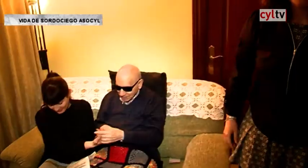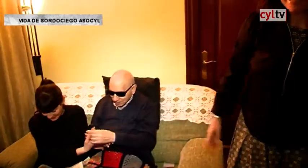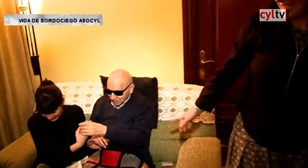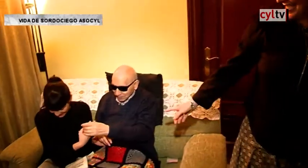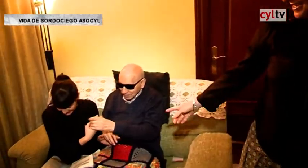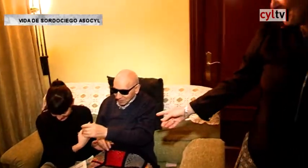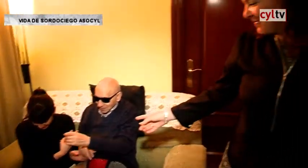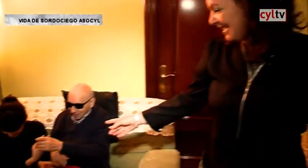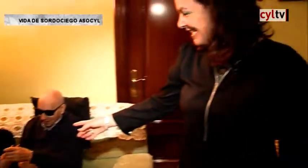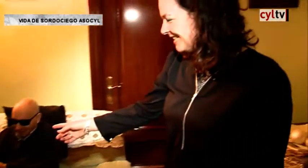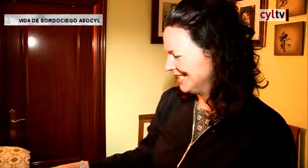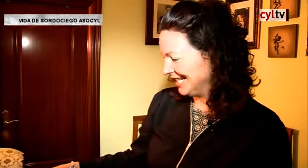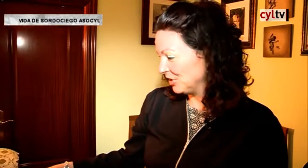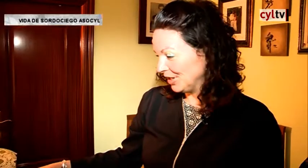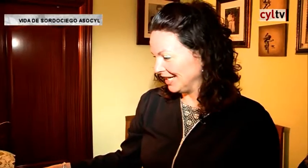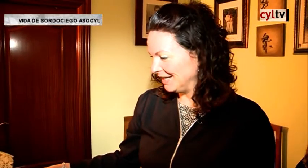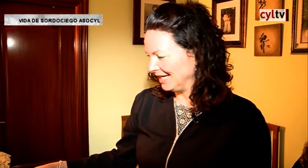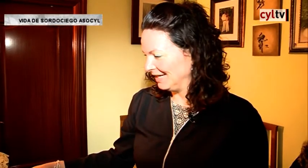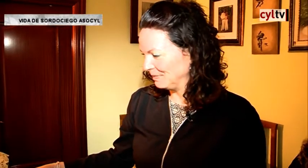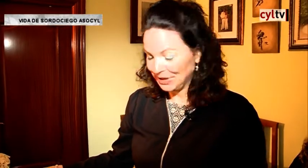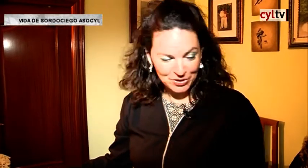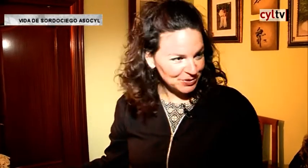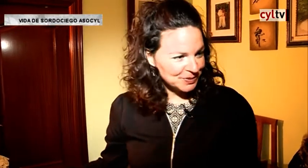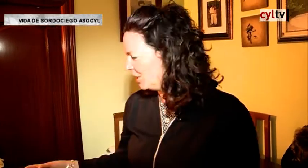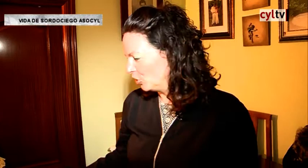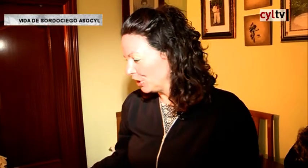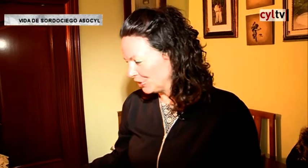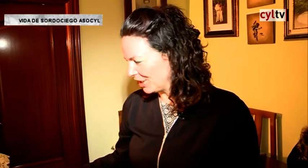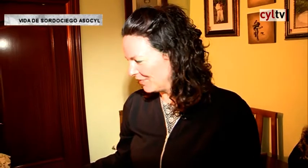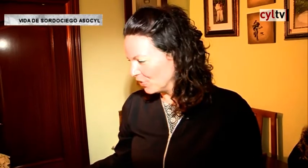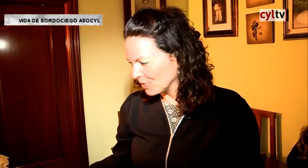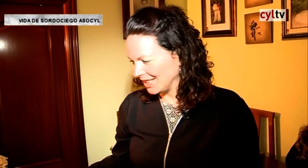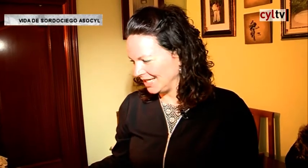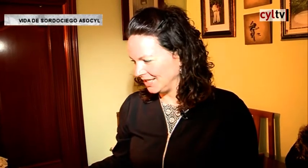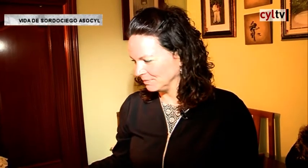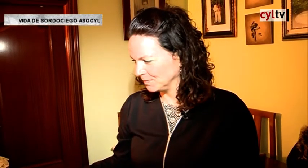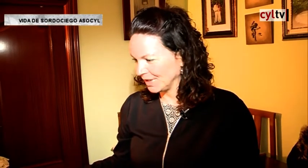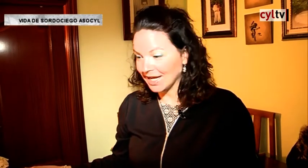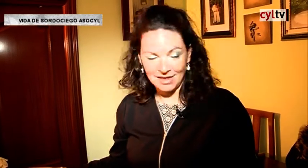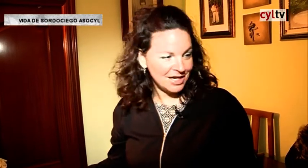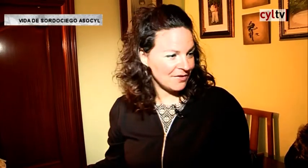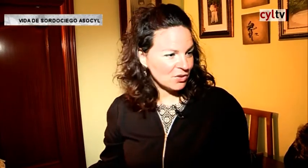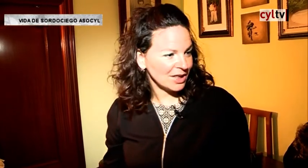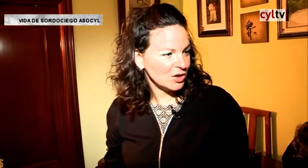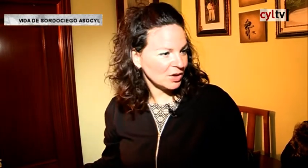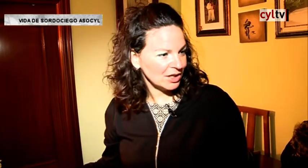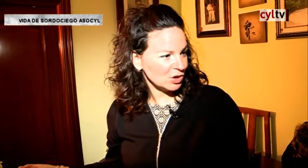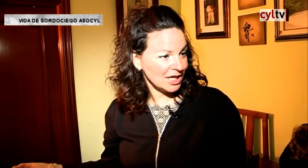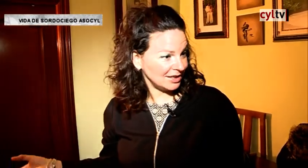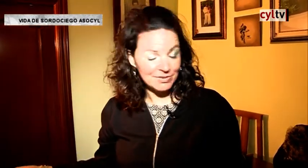Está mi compañera leyéndole el periódico. No tiene otra forma de acceder a la información que no sea a través